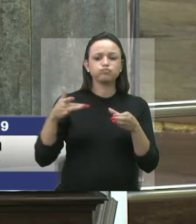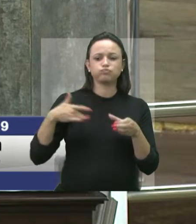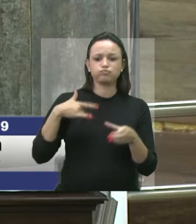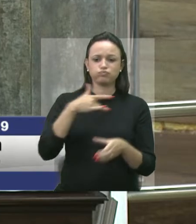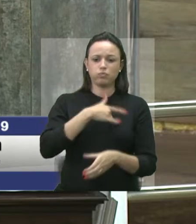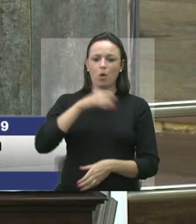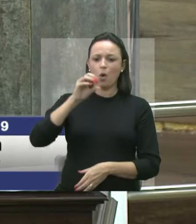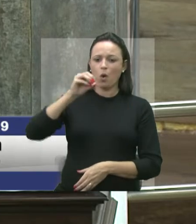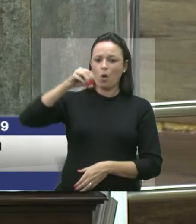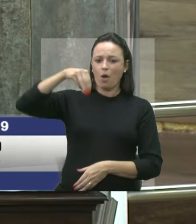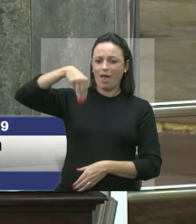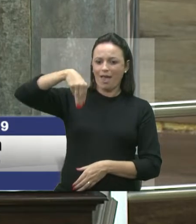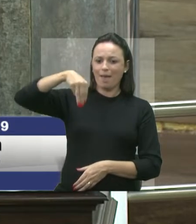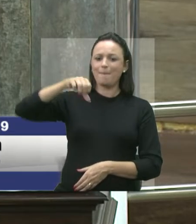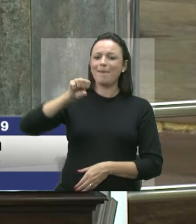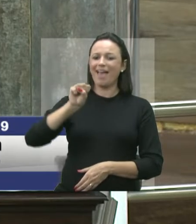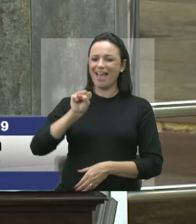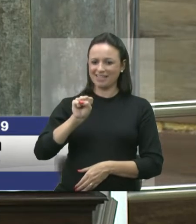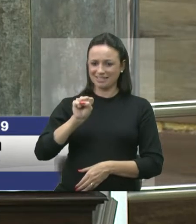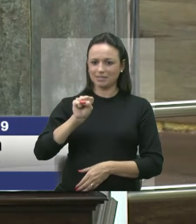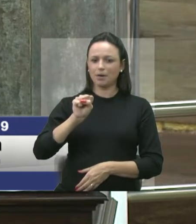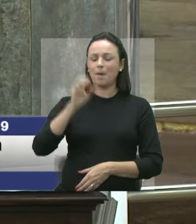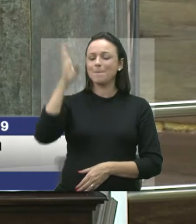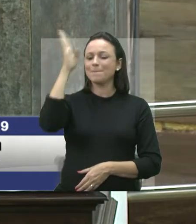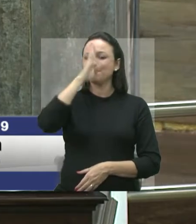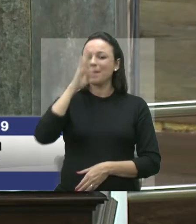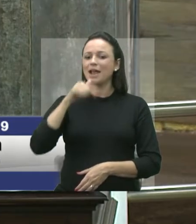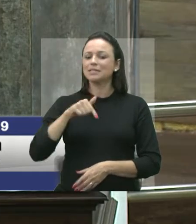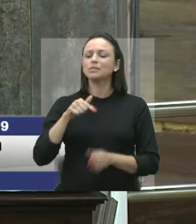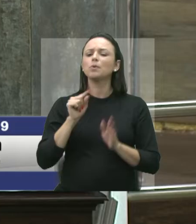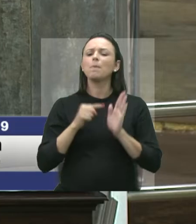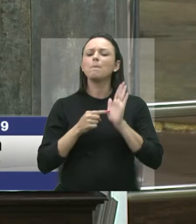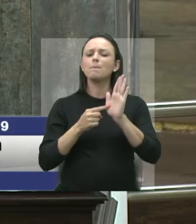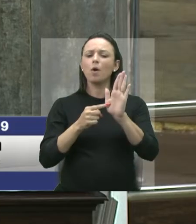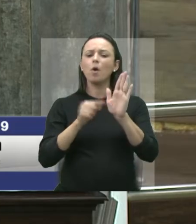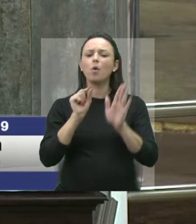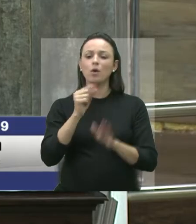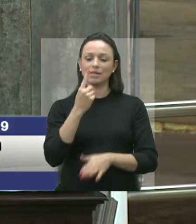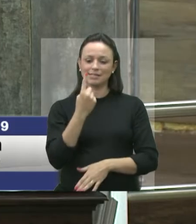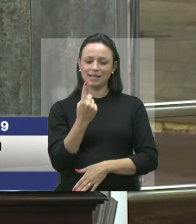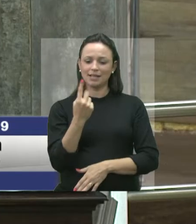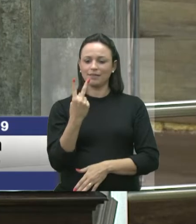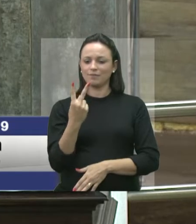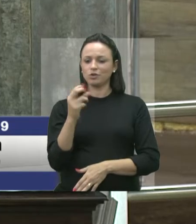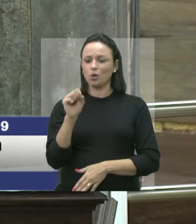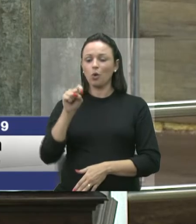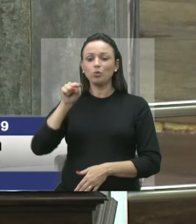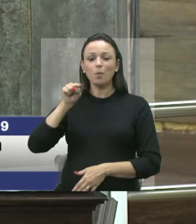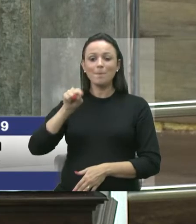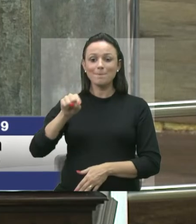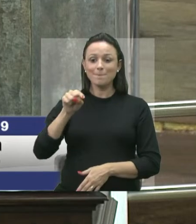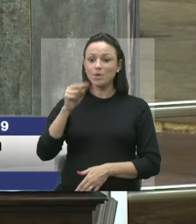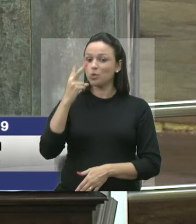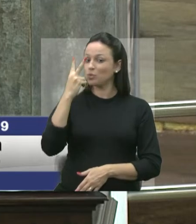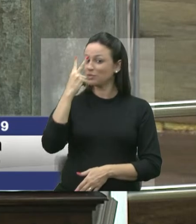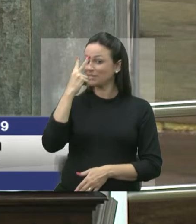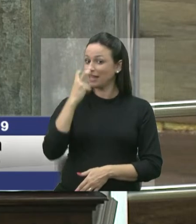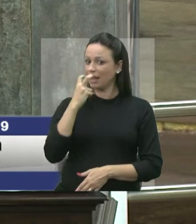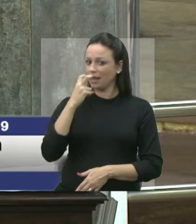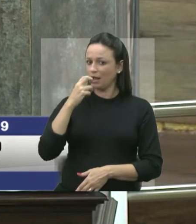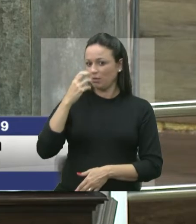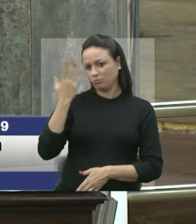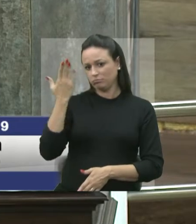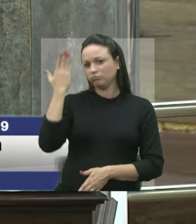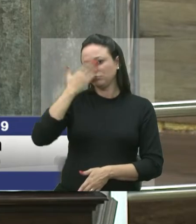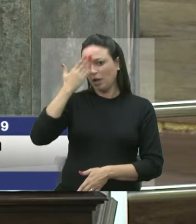OMS, os dados brasileiros apontam 128 mil cegos no Brasil, o que